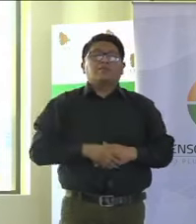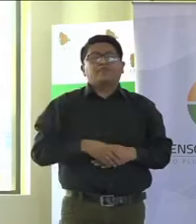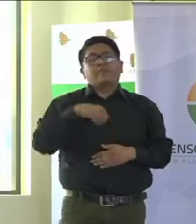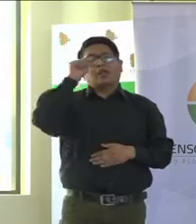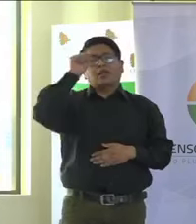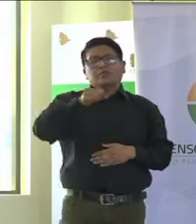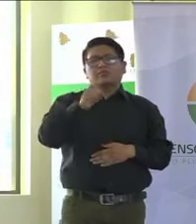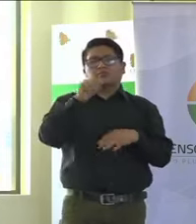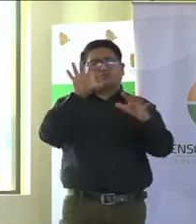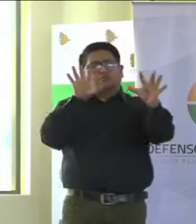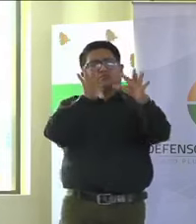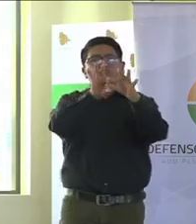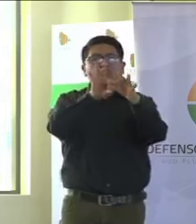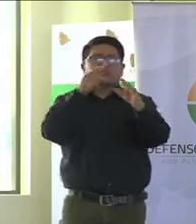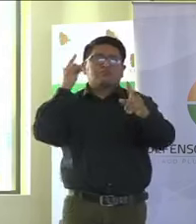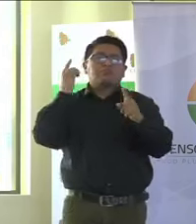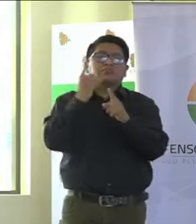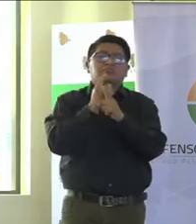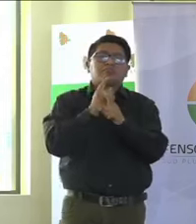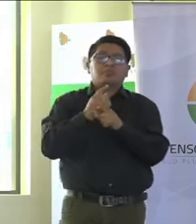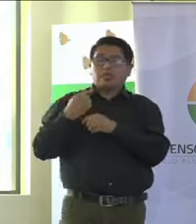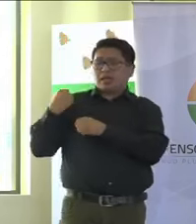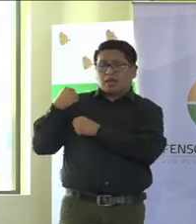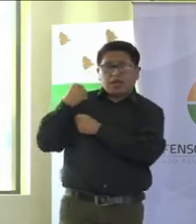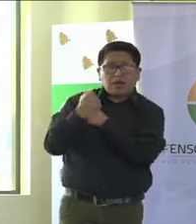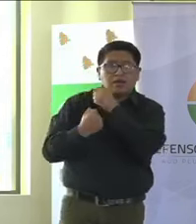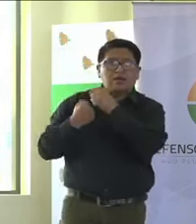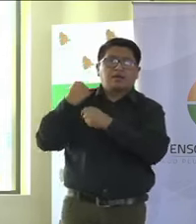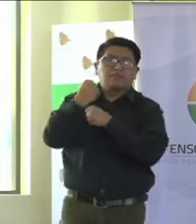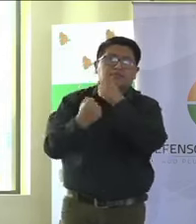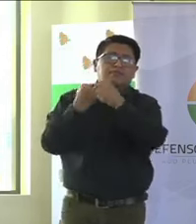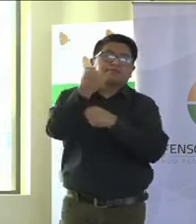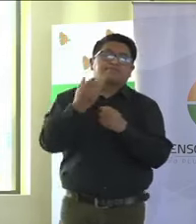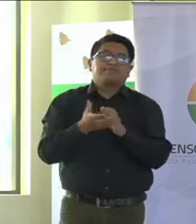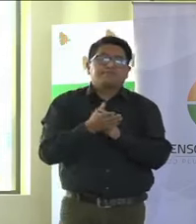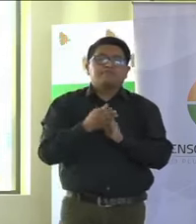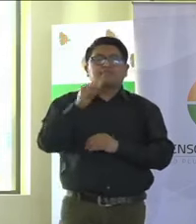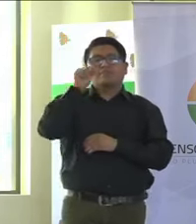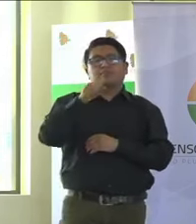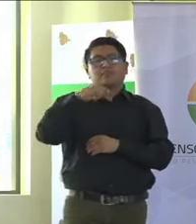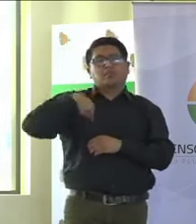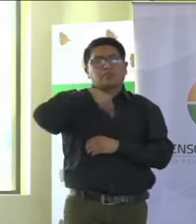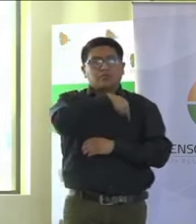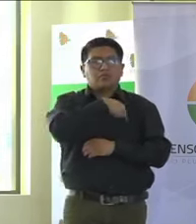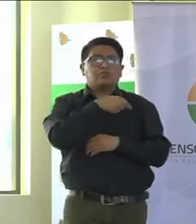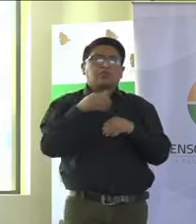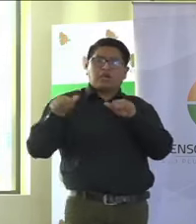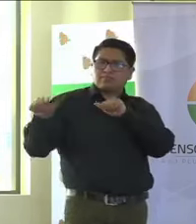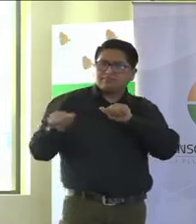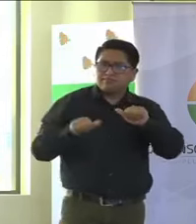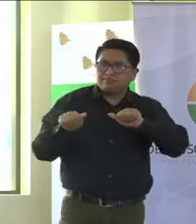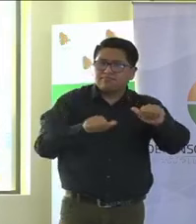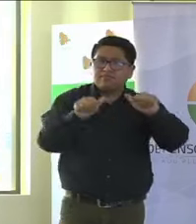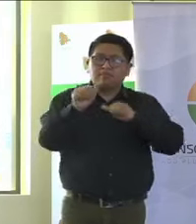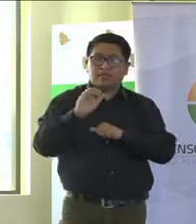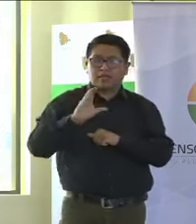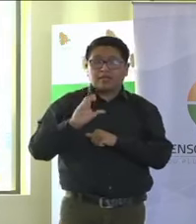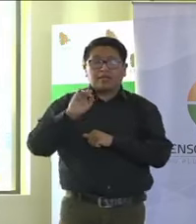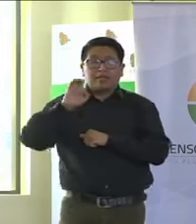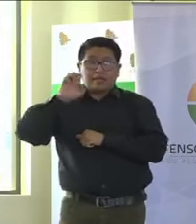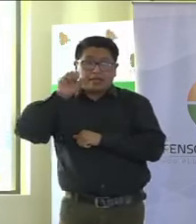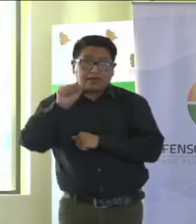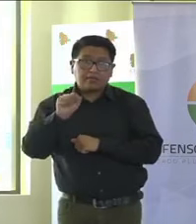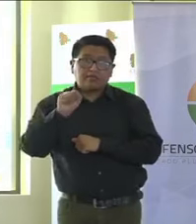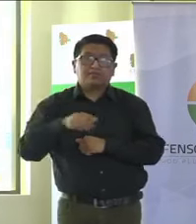definitivamente a lo largo de estos años, pues ese ha sido el accionar de CIES y ese es